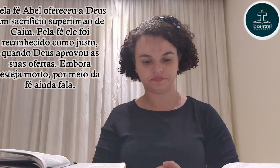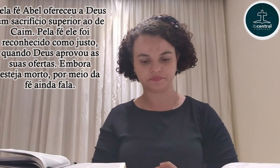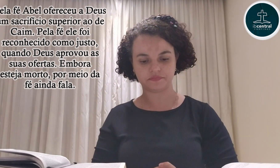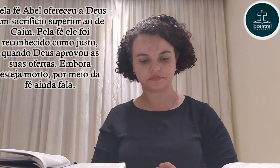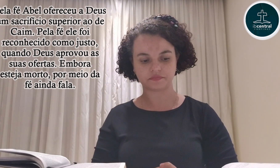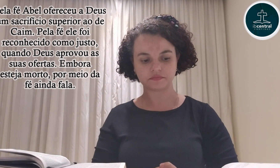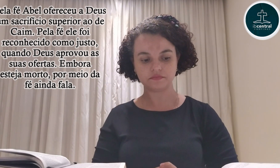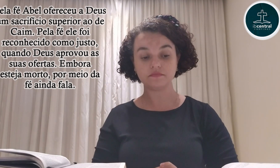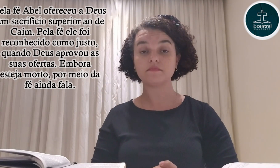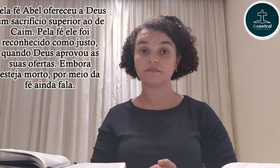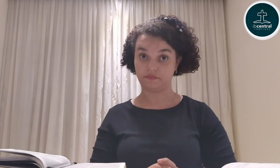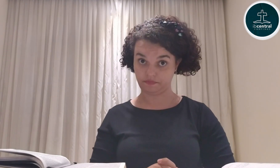ainda fala.